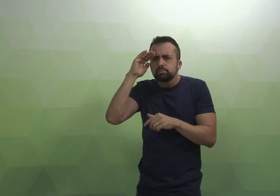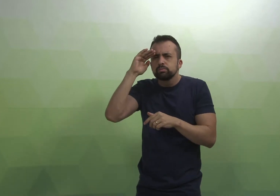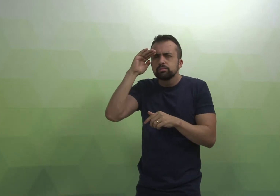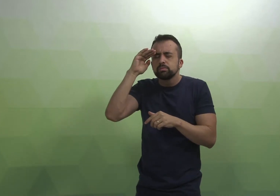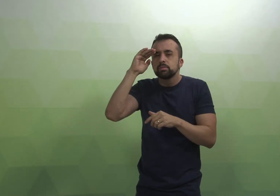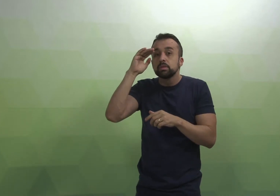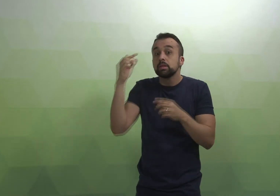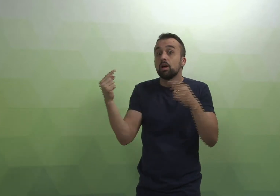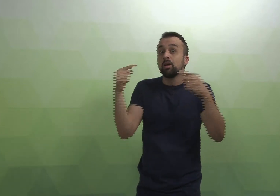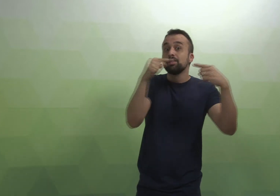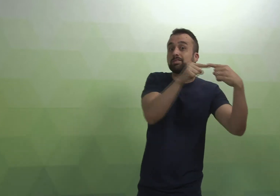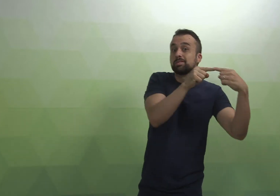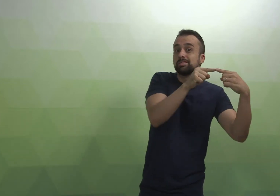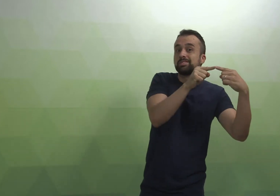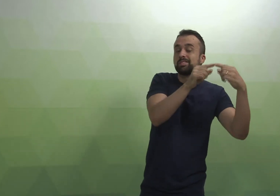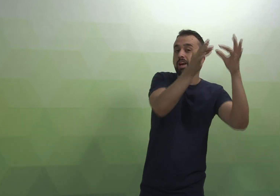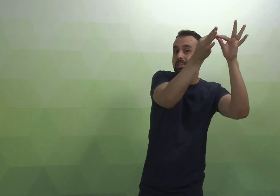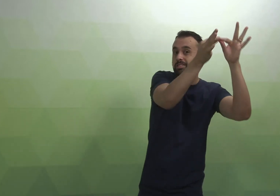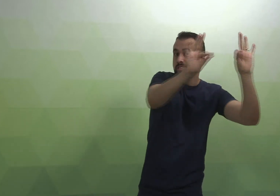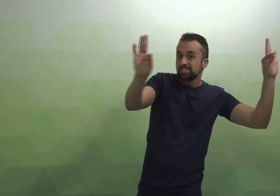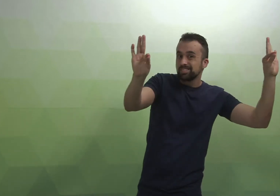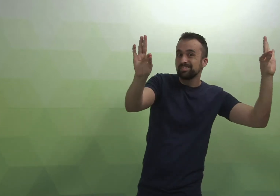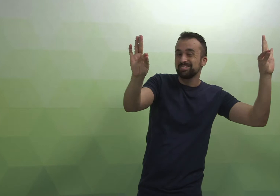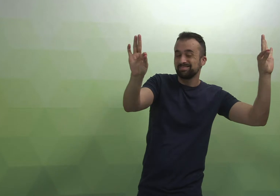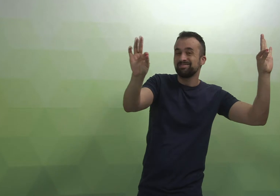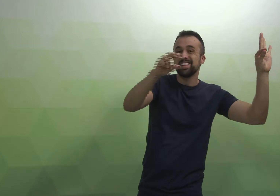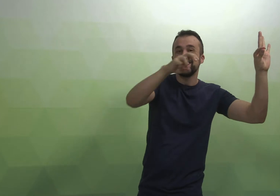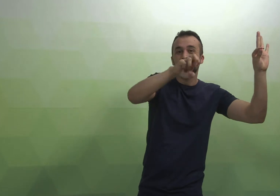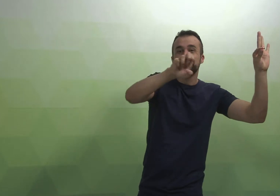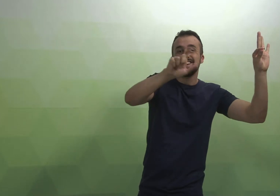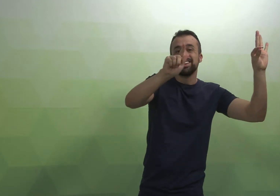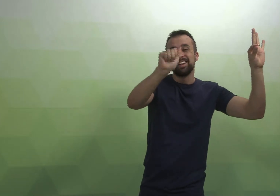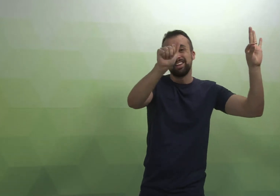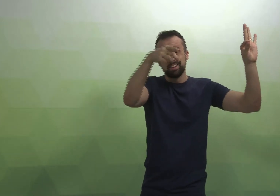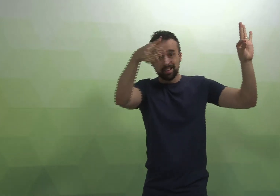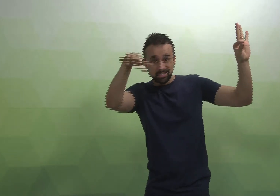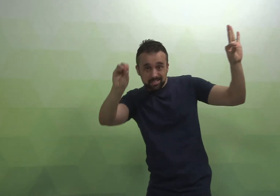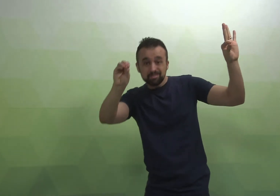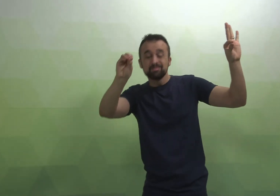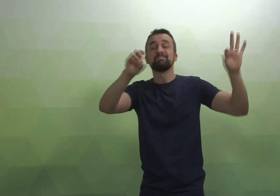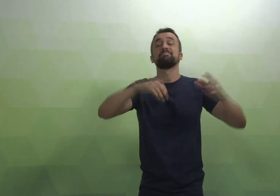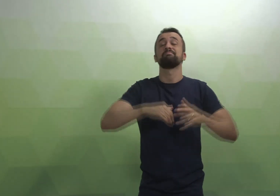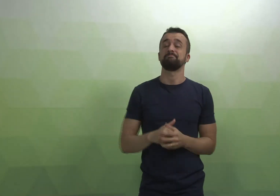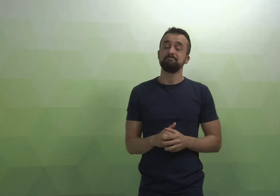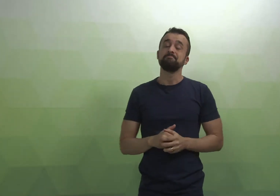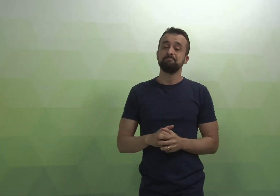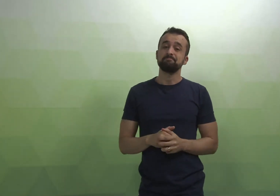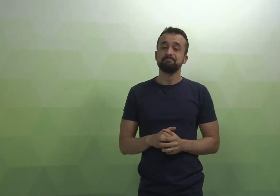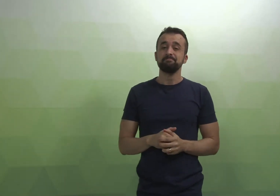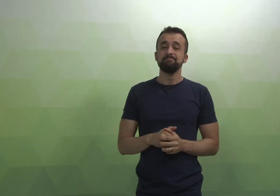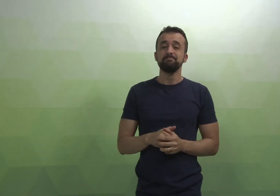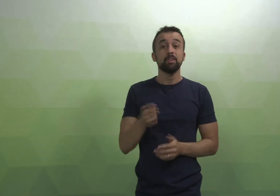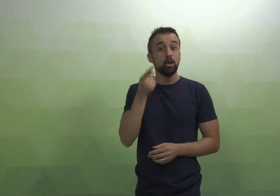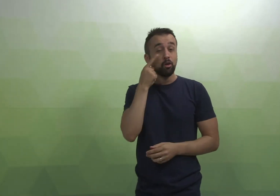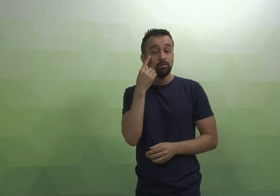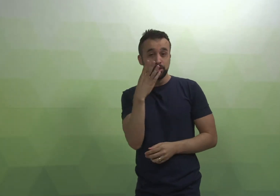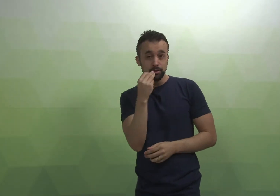ao leve abaixamento da cabeça, vêm associadas à sentença negativa. Vejam